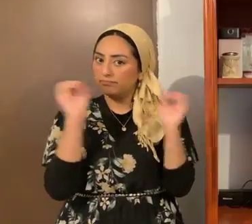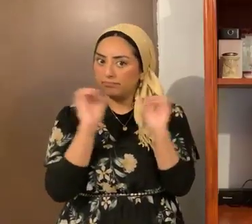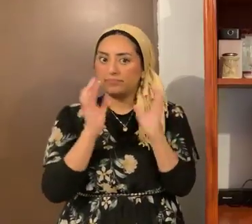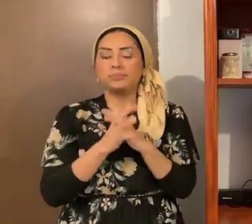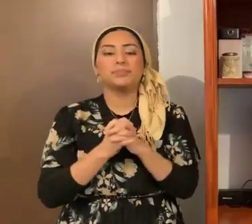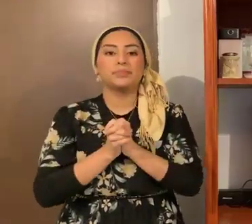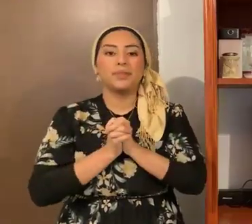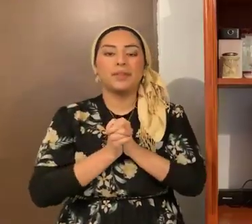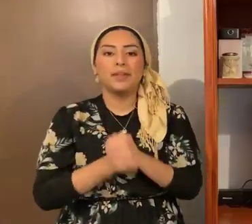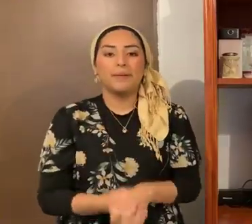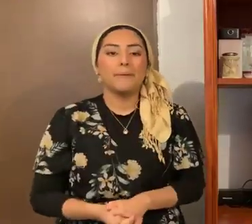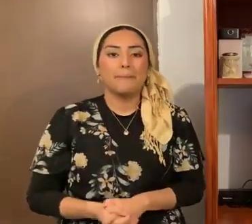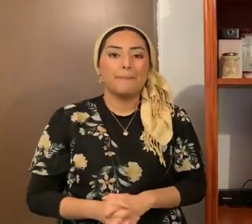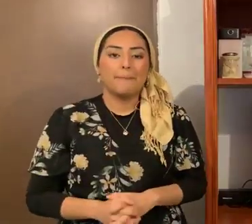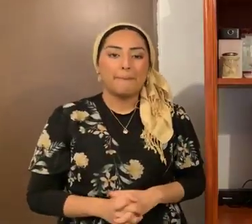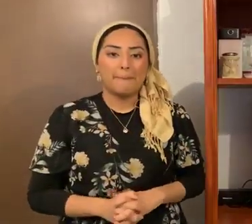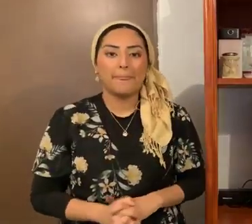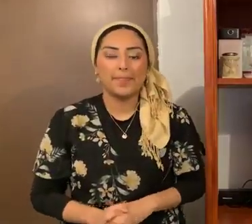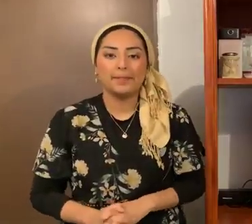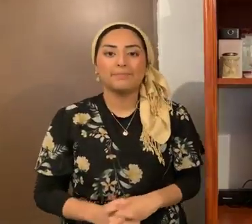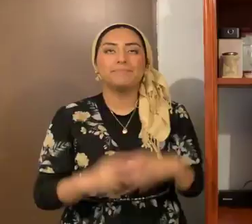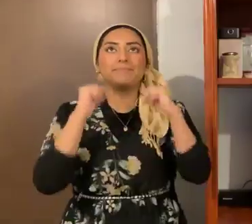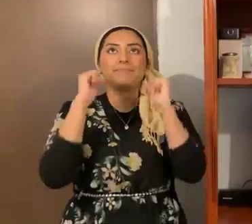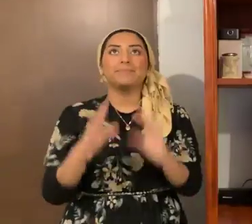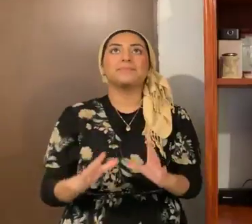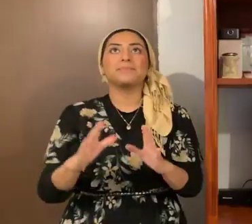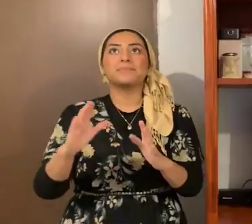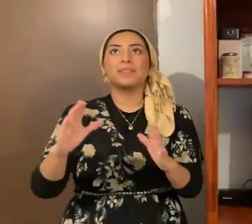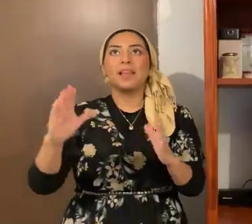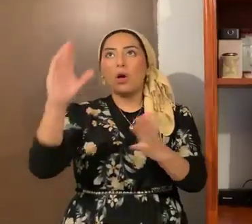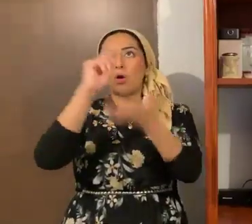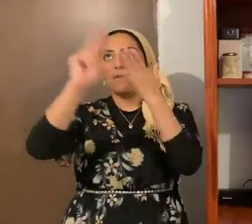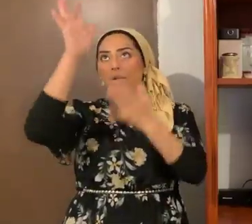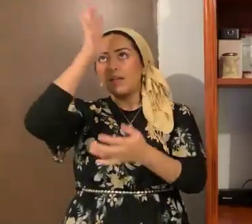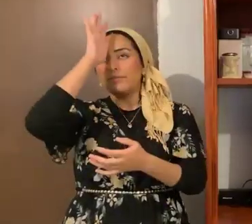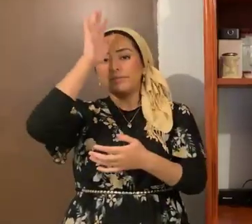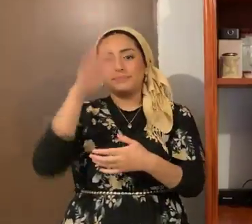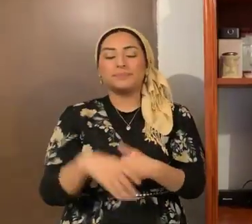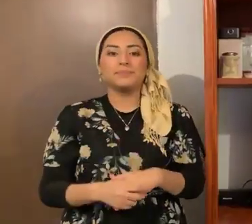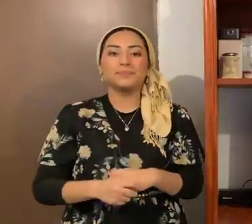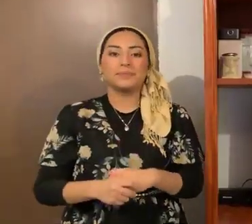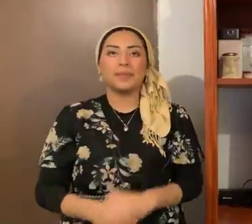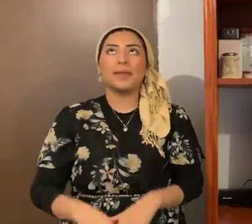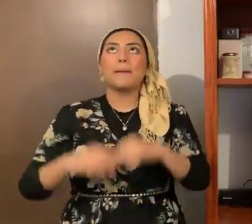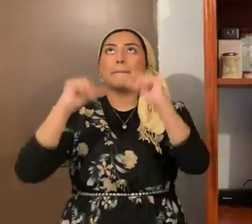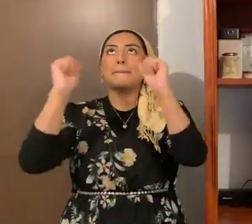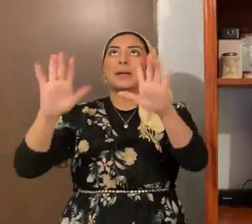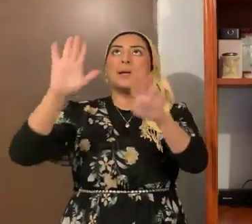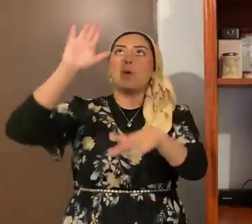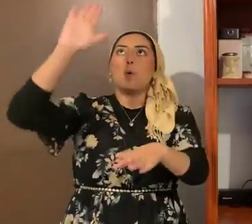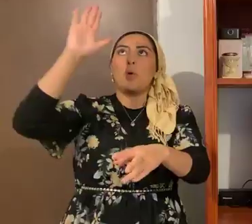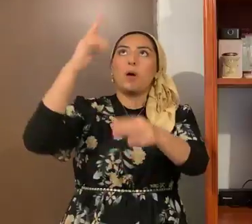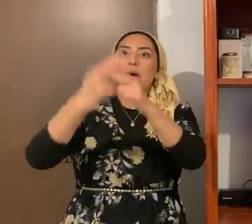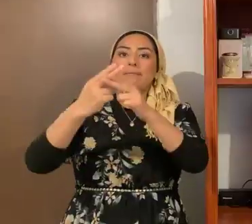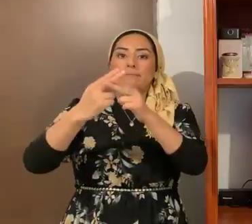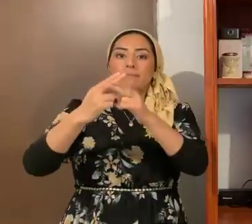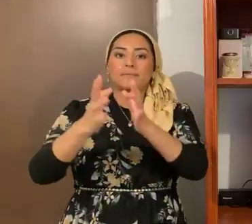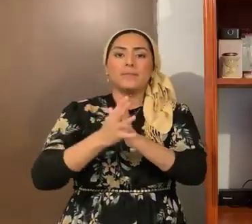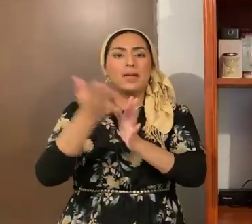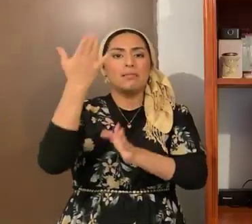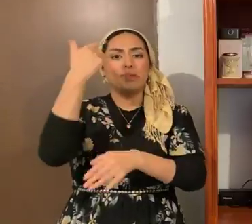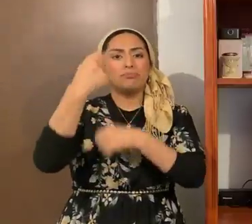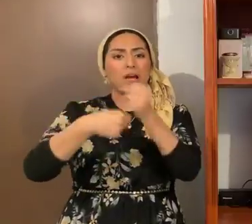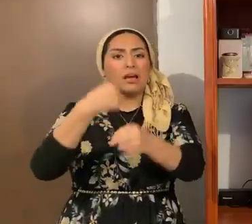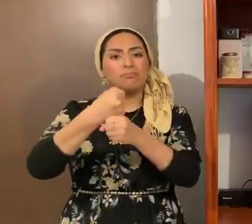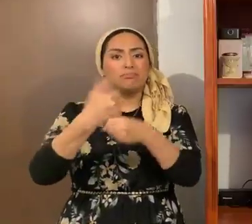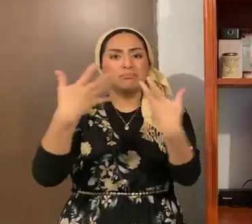prácticamente ya terminaron. Bendito es el Abacados. Bendito es el nombre de Yahweh. Hace un año